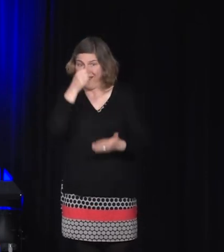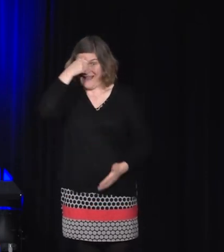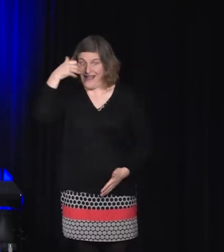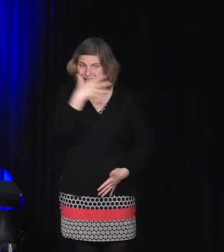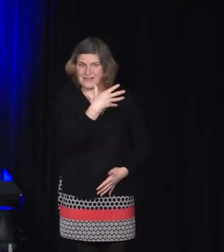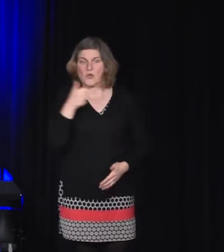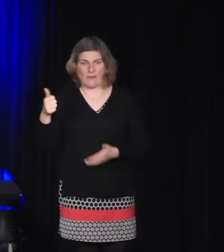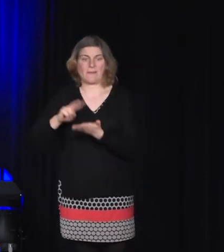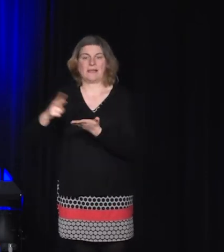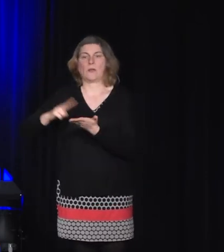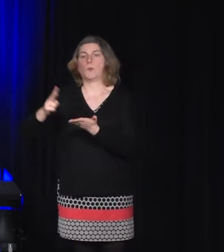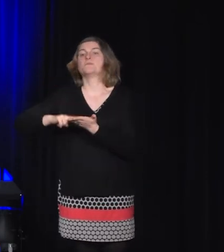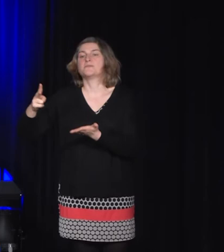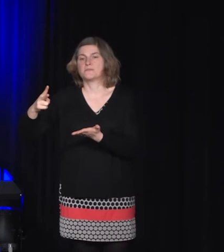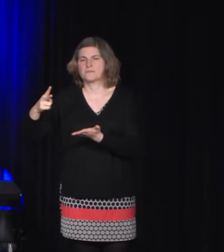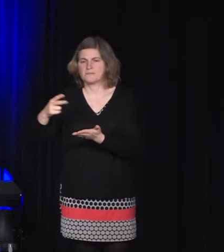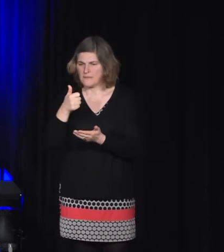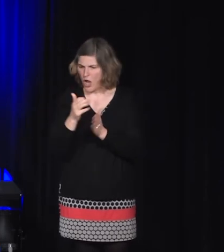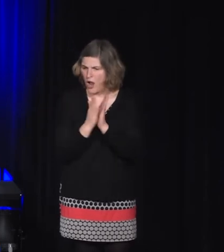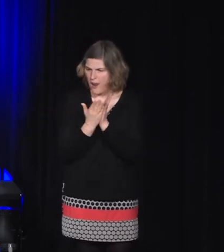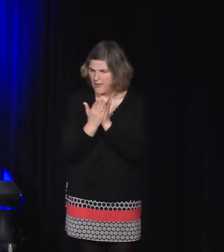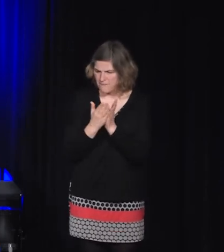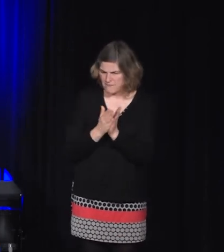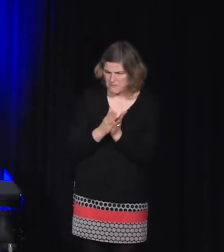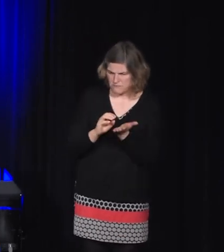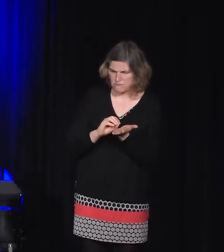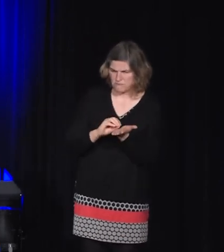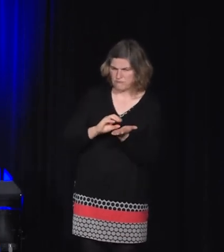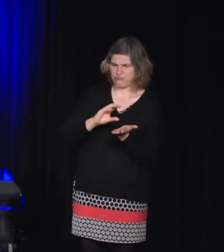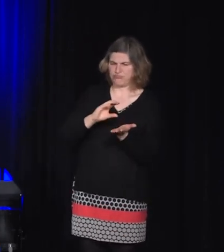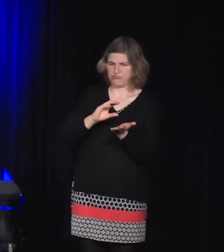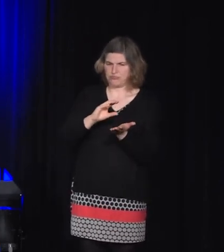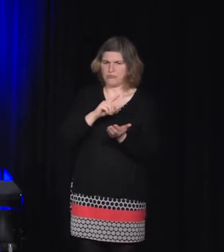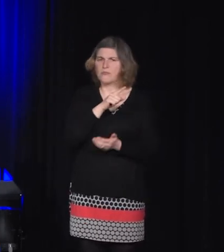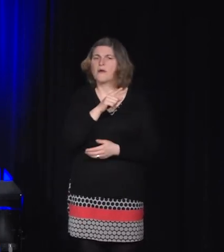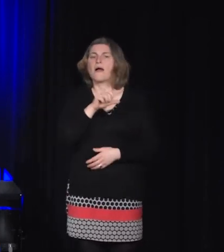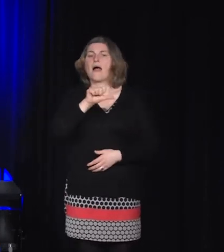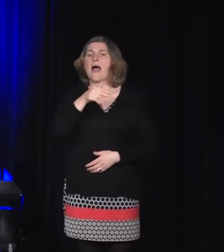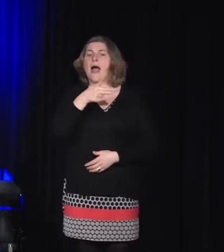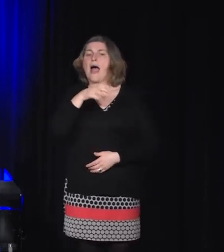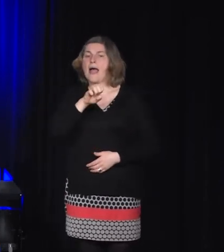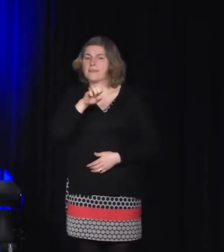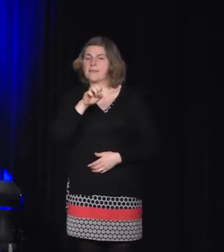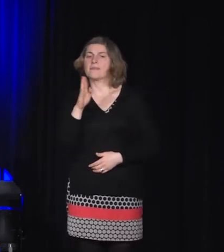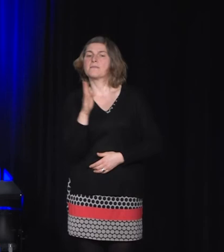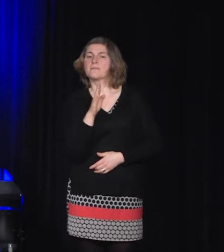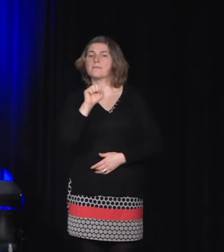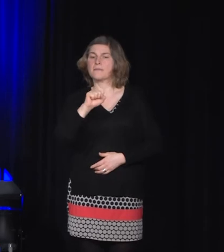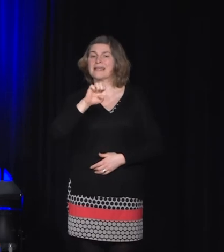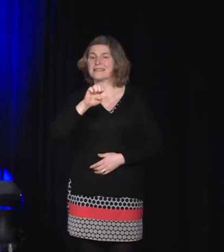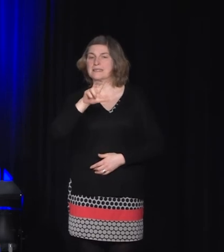Dernièrement, notamment, il y a un volume qui a été publié des poèmes de Anne Sexton. Et